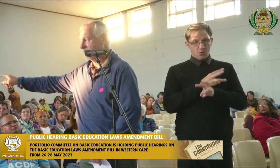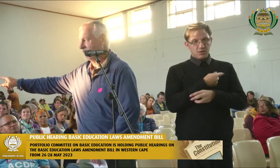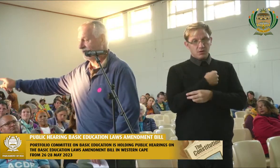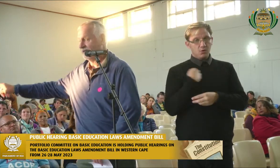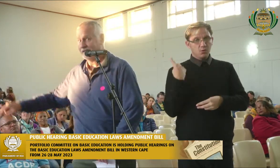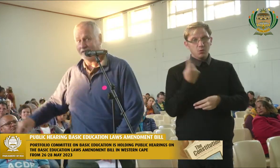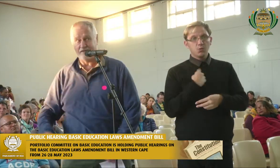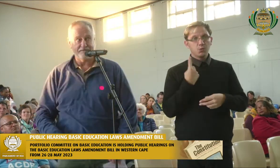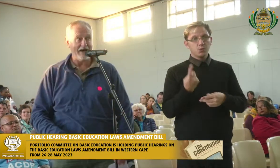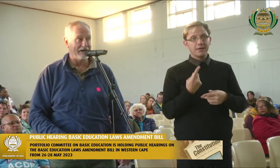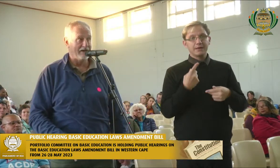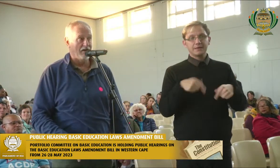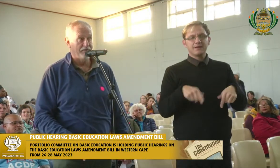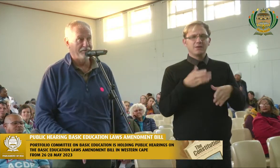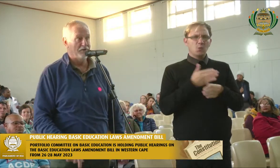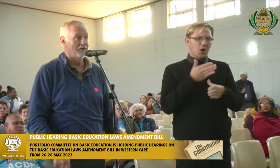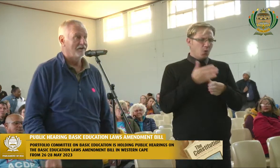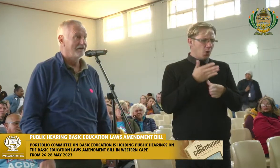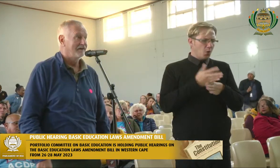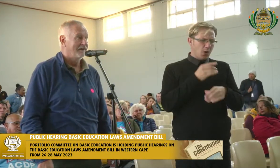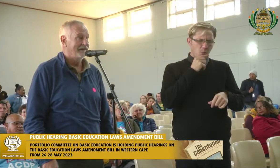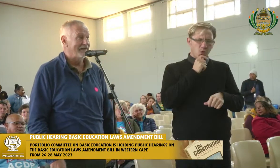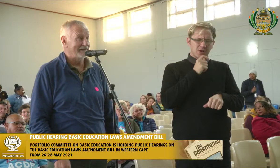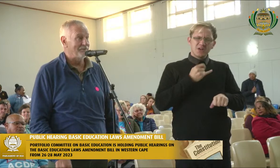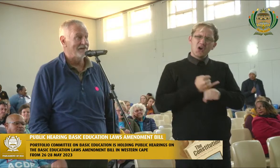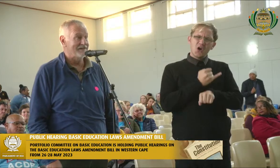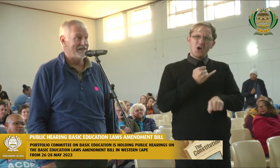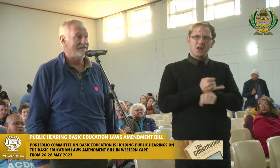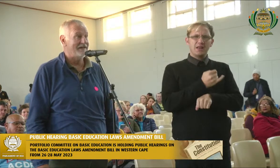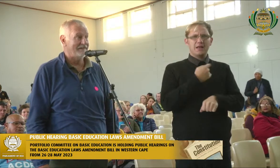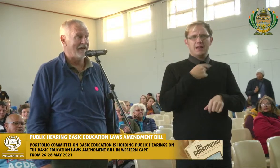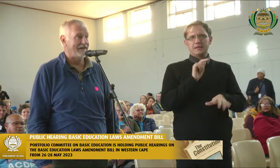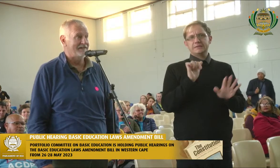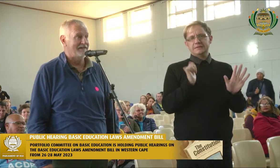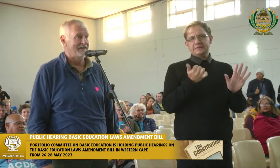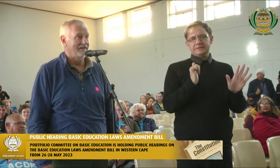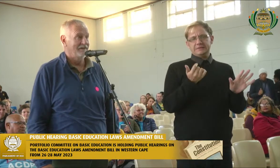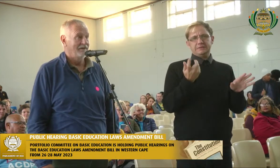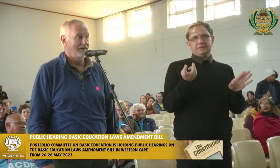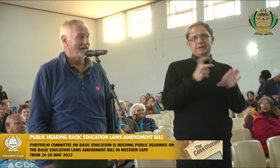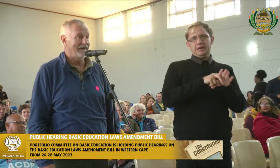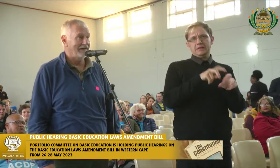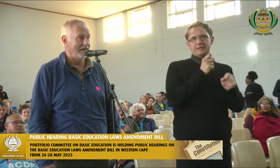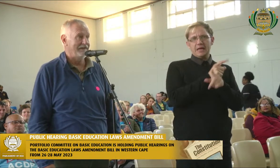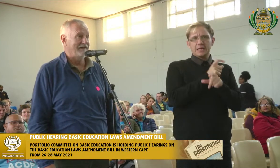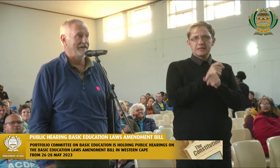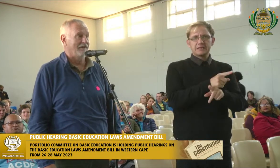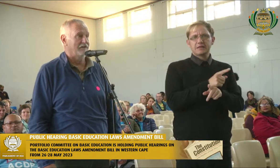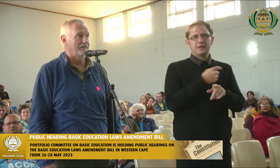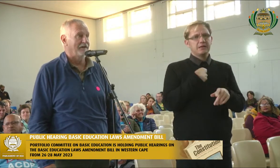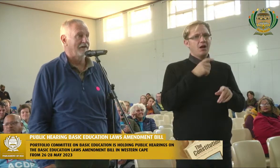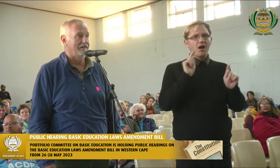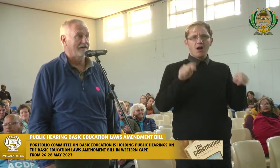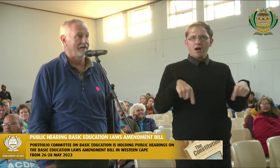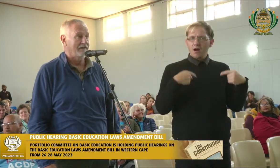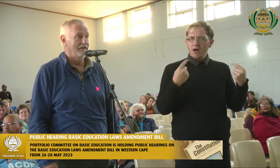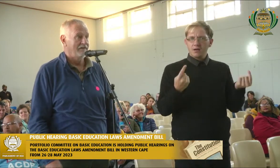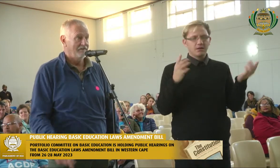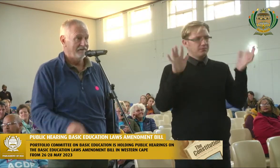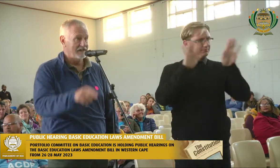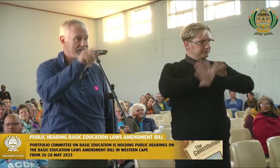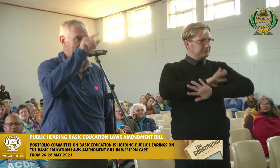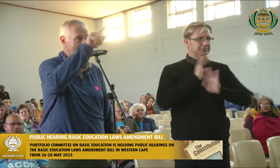is, julle werk al vroeg. Julle klim al 6:00 taxi. Julle kan jy nie aand vergader